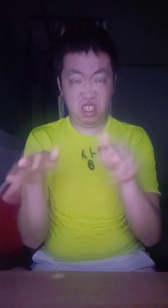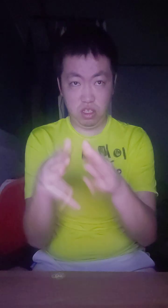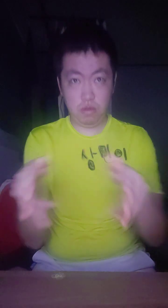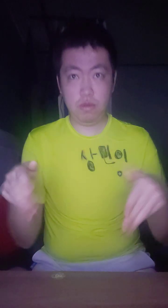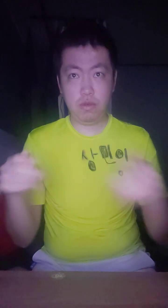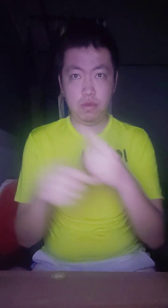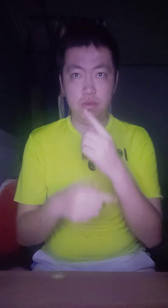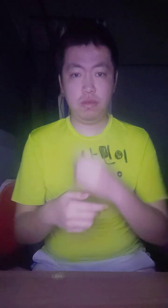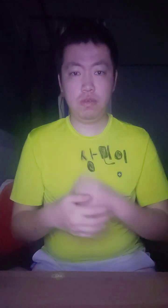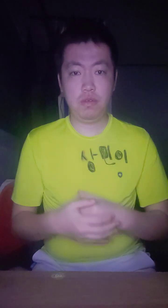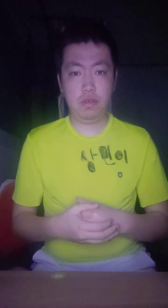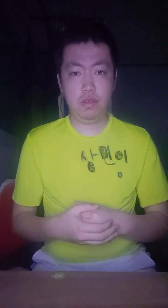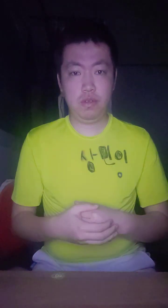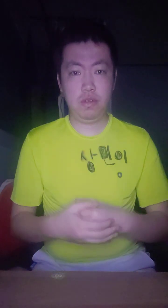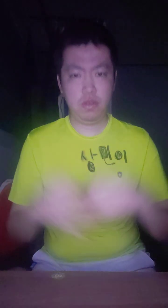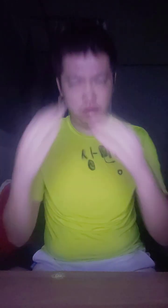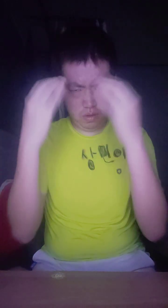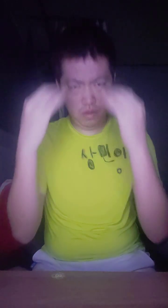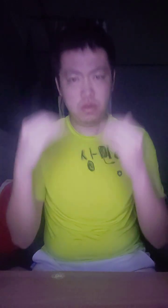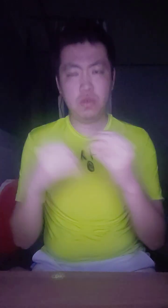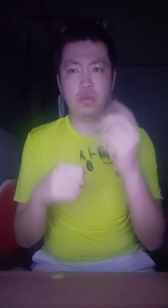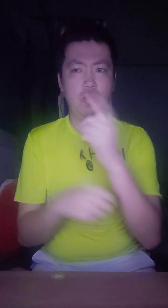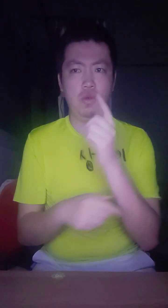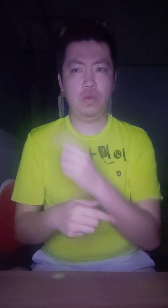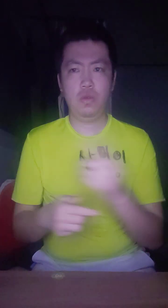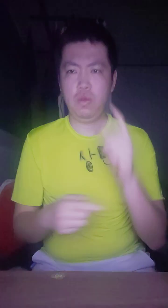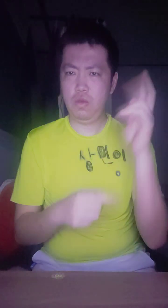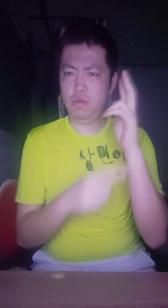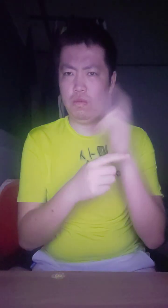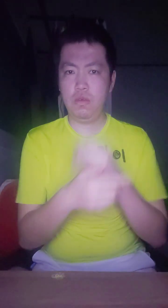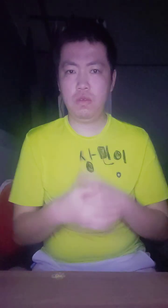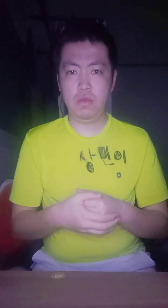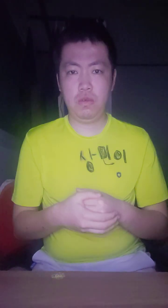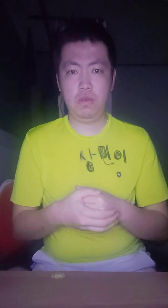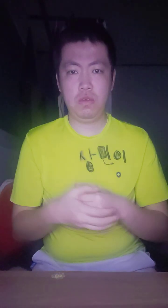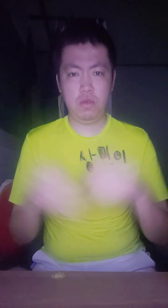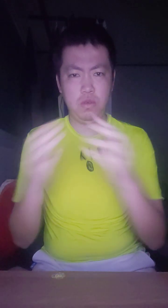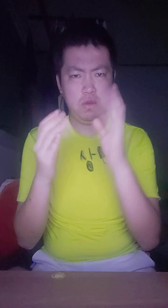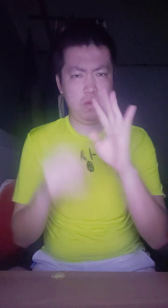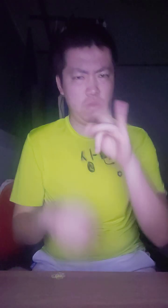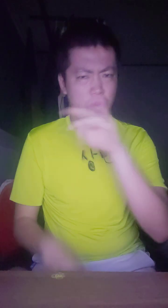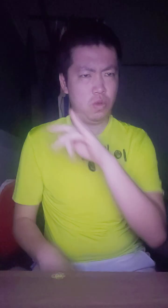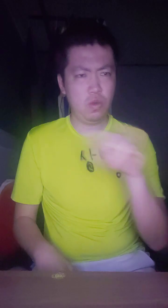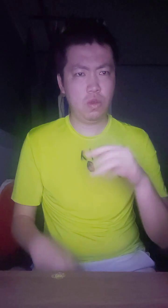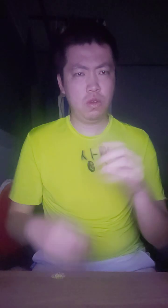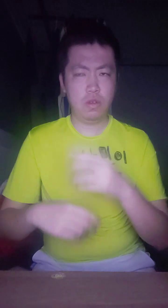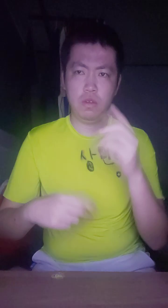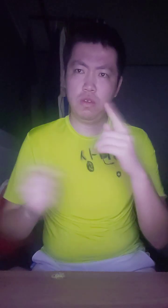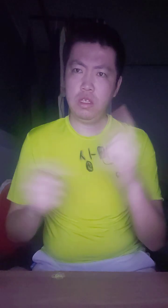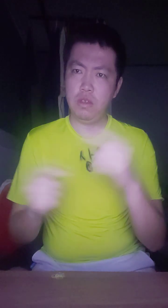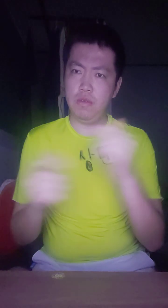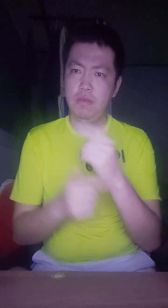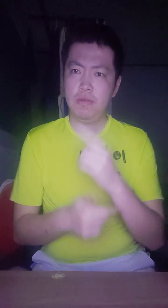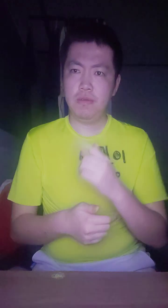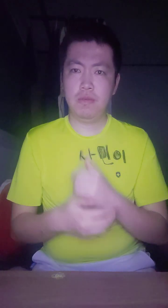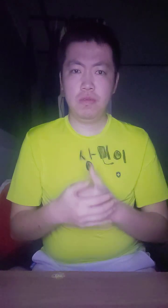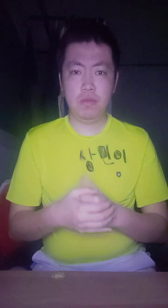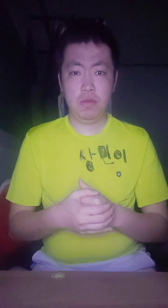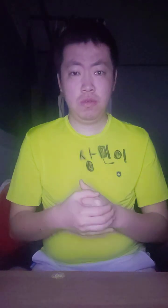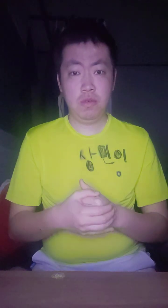쳤습니다. 더위를 막기엔 역부족입니다. 5분 정도 걸었어요. 진짜 땀이 비처럼 쏟아지고 그냥 이제 찜통 안에